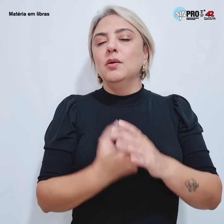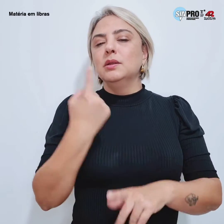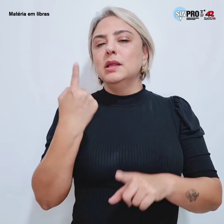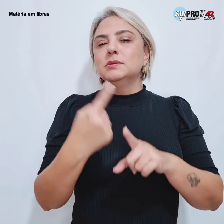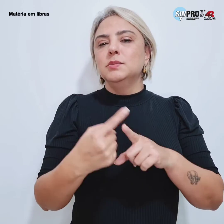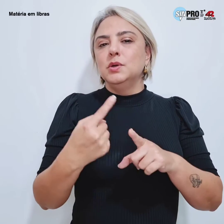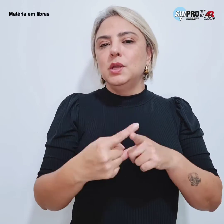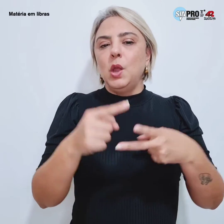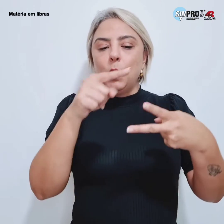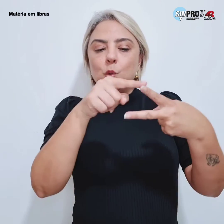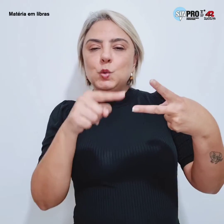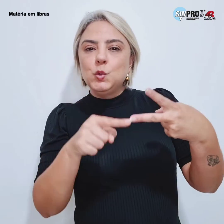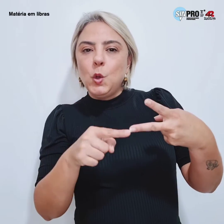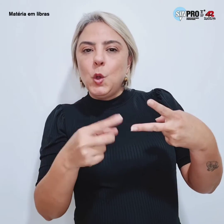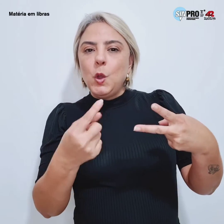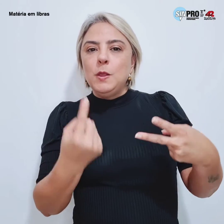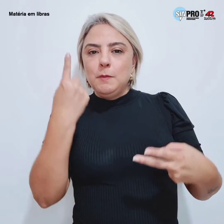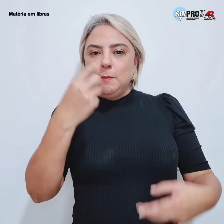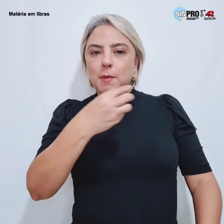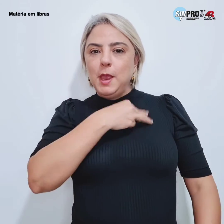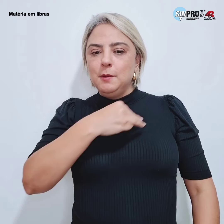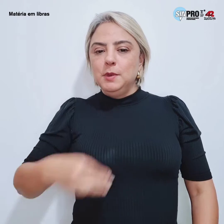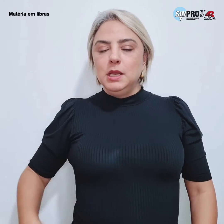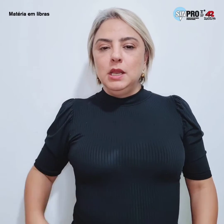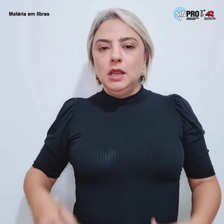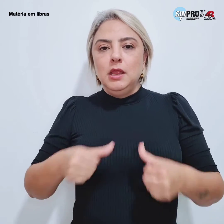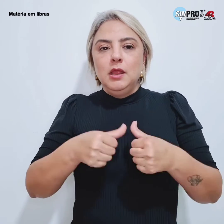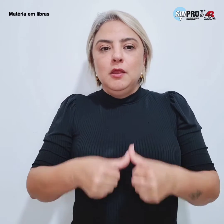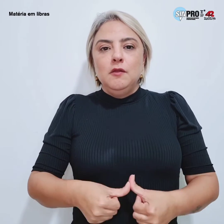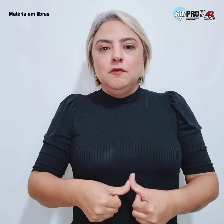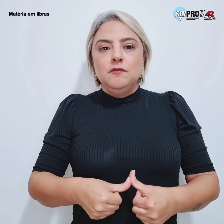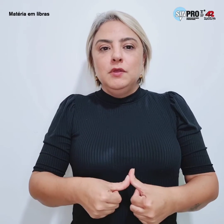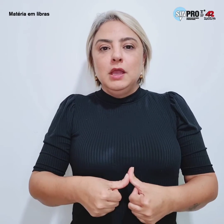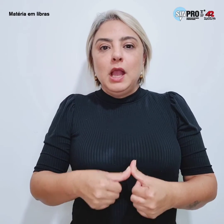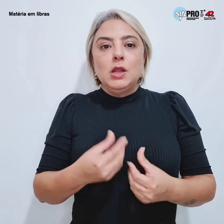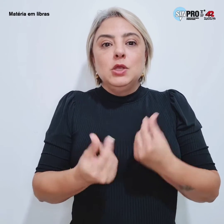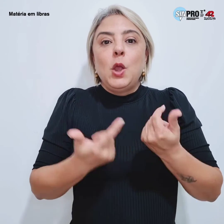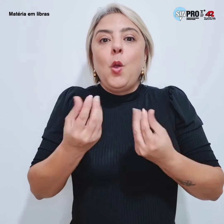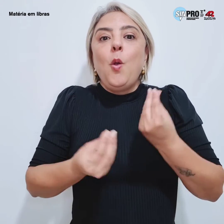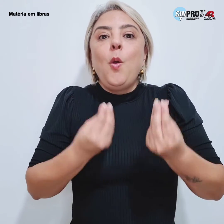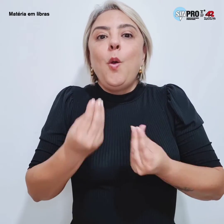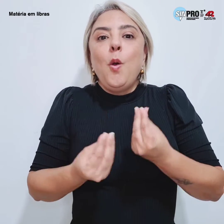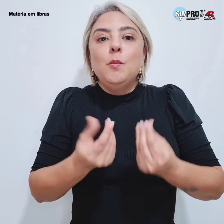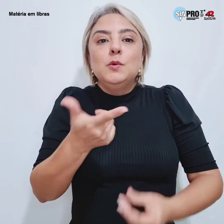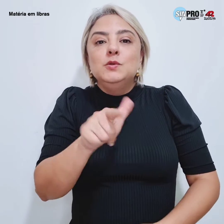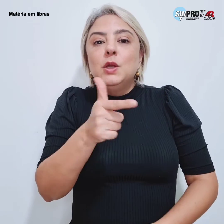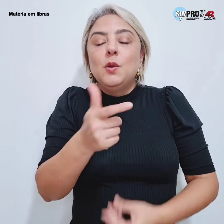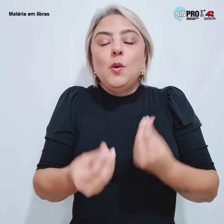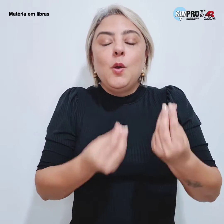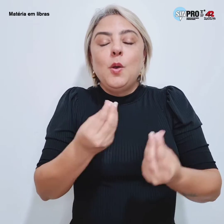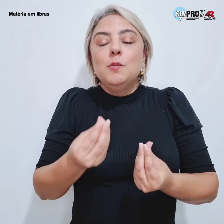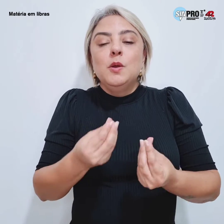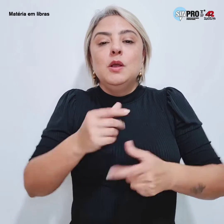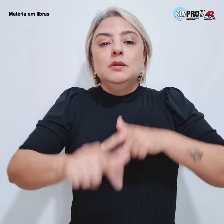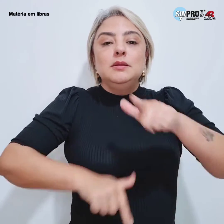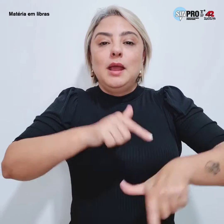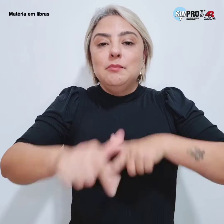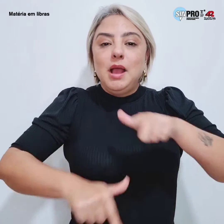dois primeiros ministros ficaram sem espaço e autorização para trabalhar uma gestão